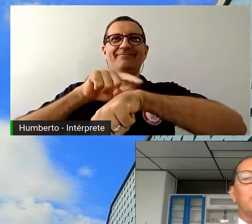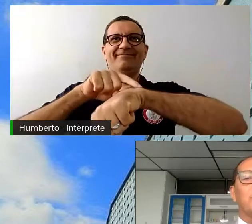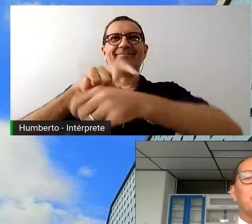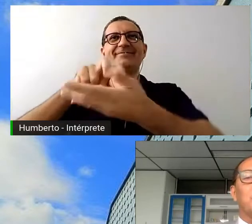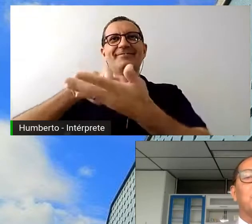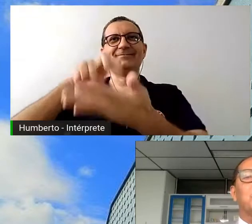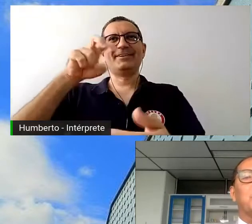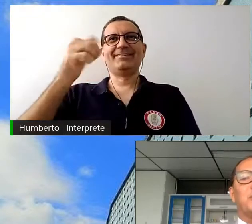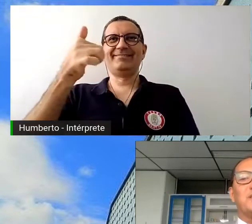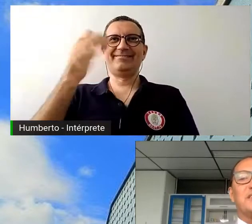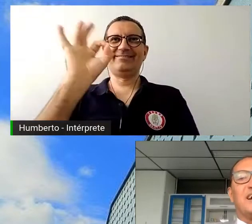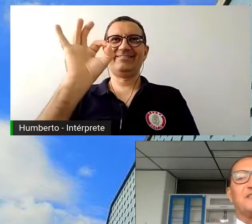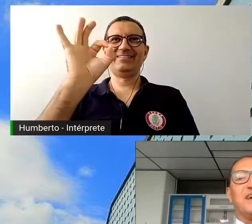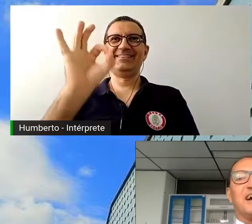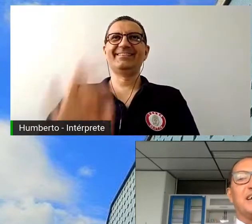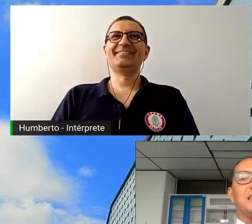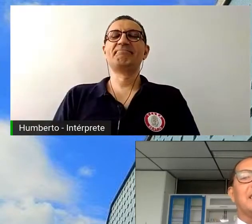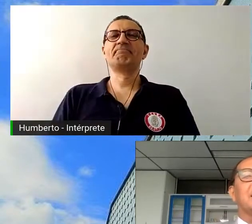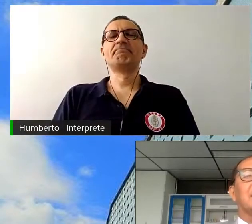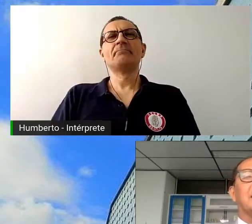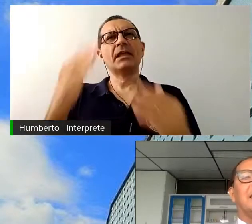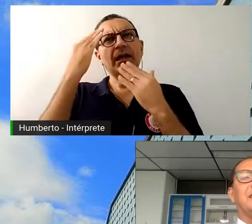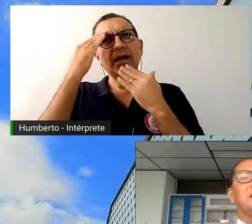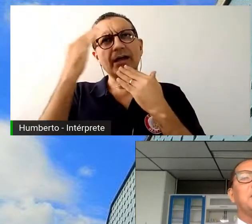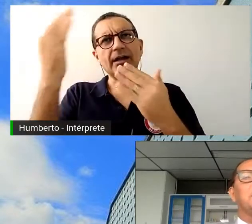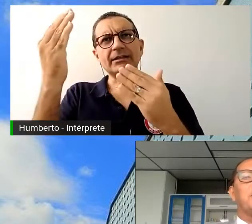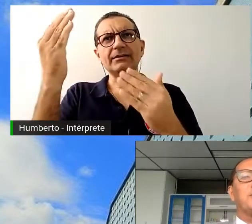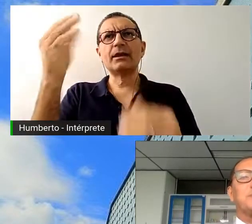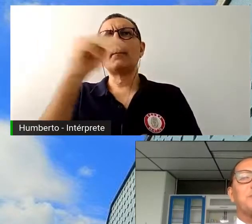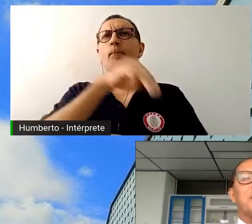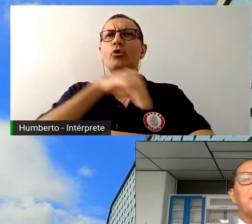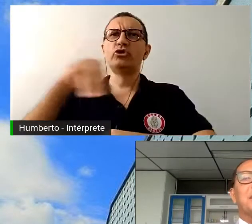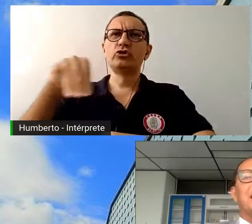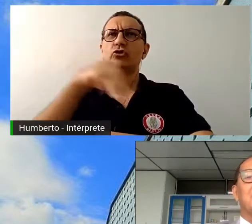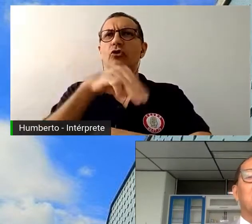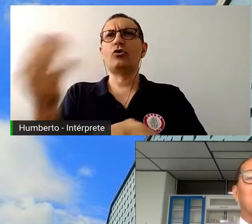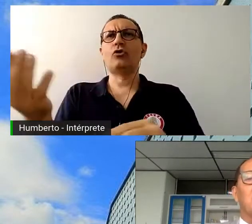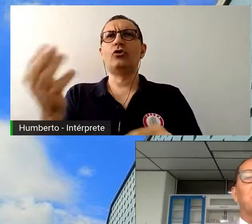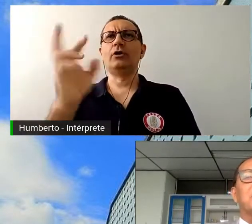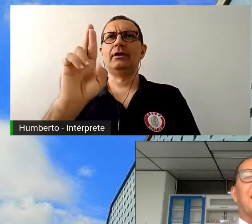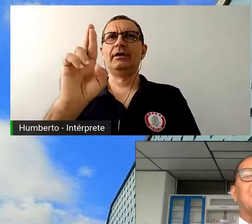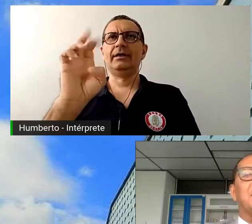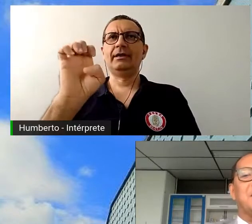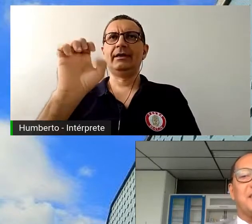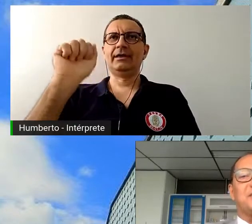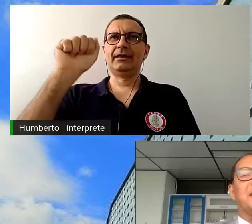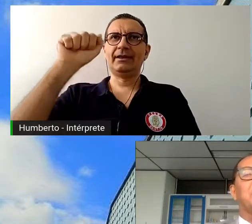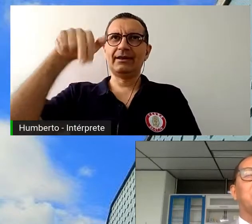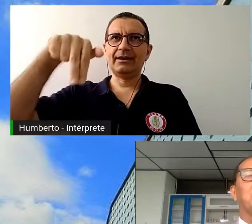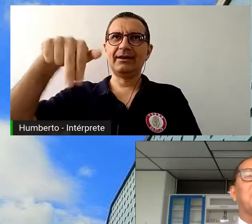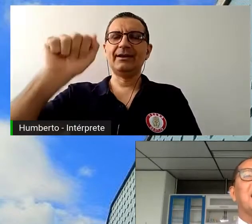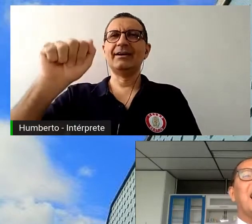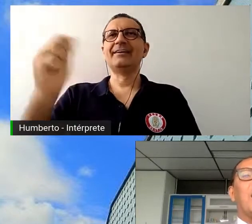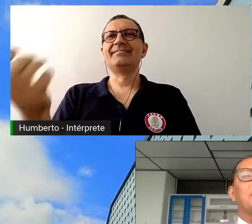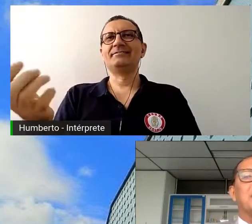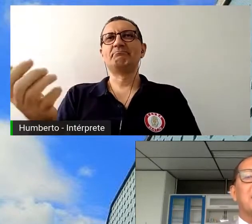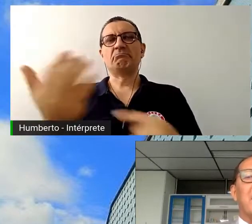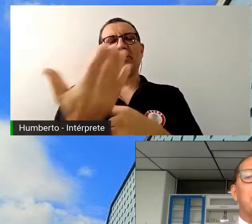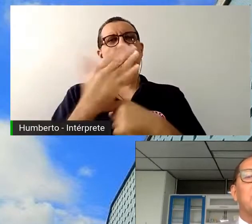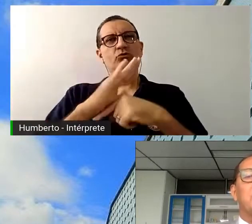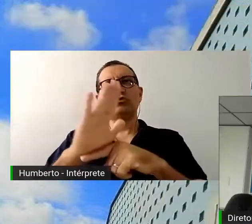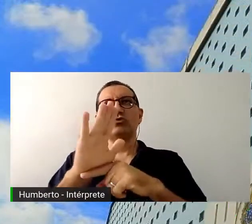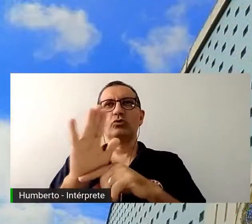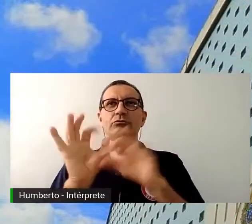agradecer aqui aos monitores, a Renan aqui, nos, né, deixando à vontade nesse evento,